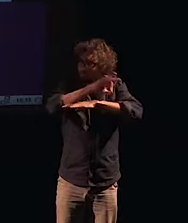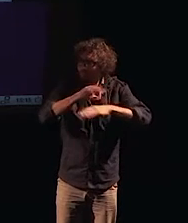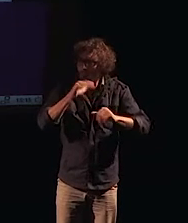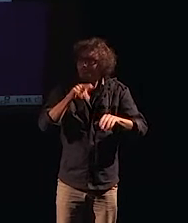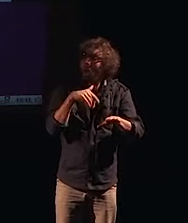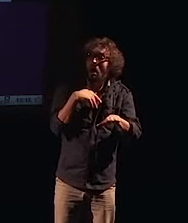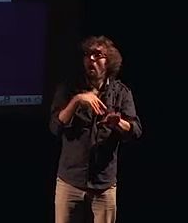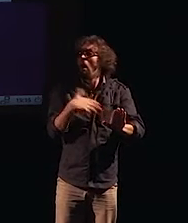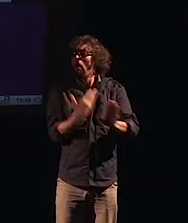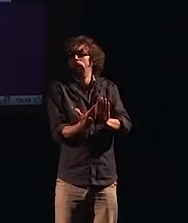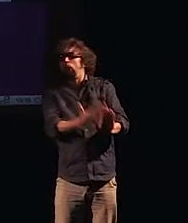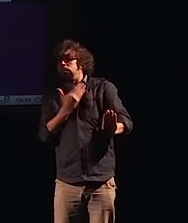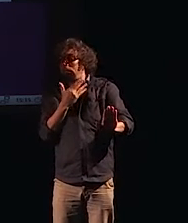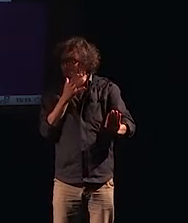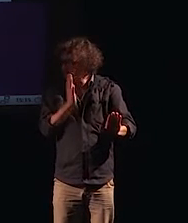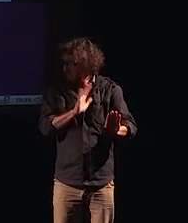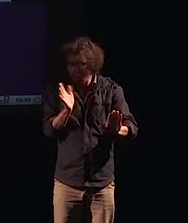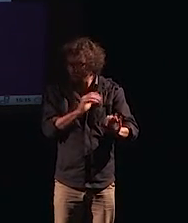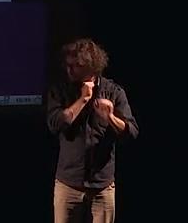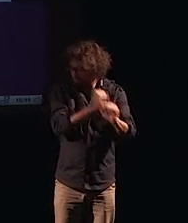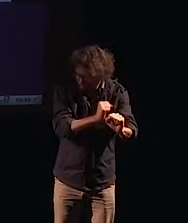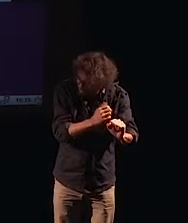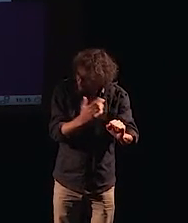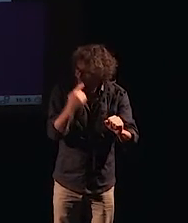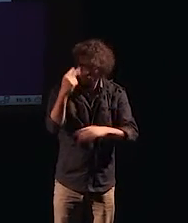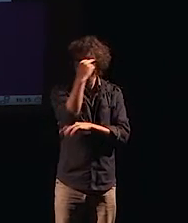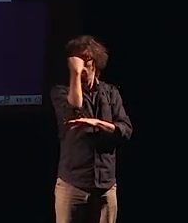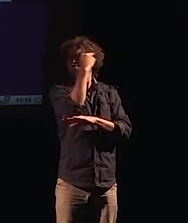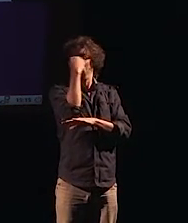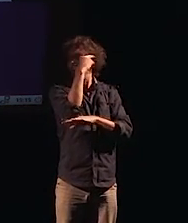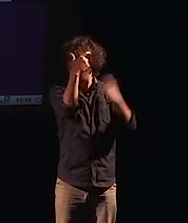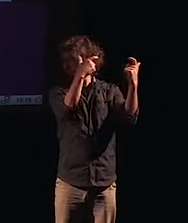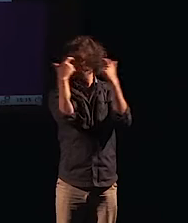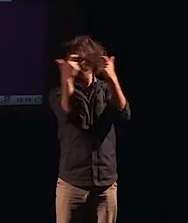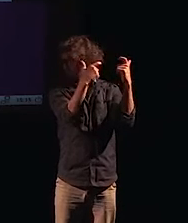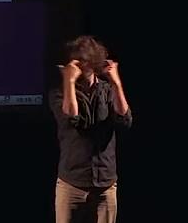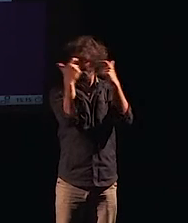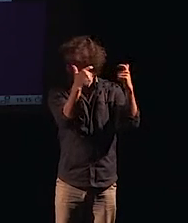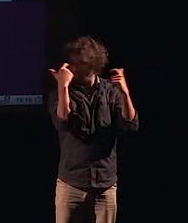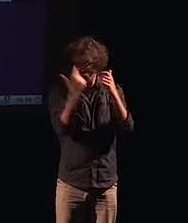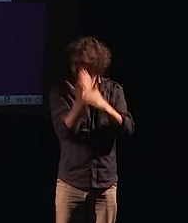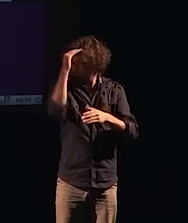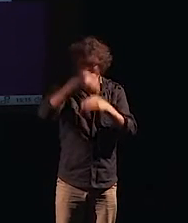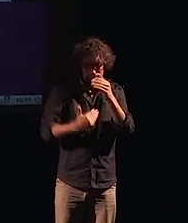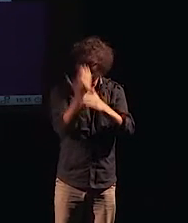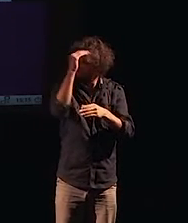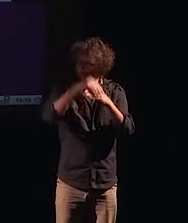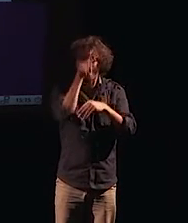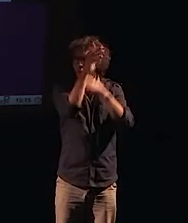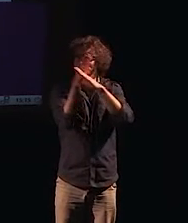permanence sans être vu, enfin sans que le surveillant soit vu, vous êtes vu en permanence par un surveillant qui, lui, est caché de vous.